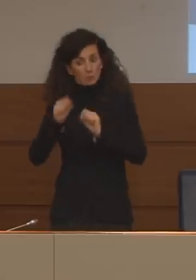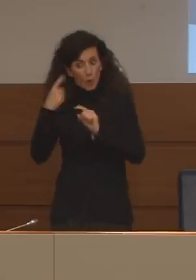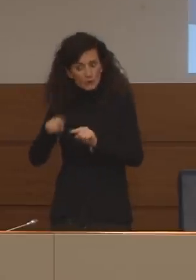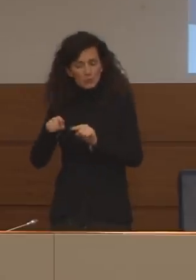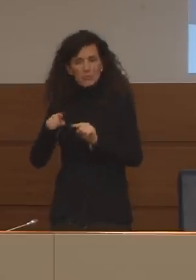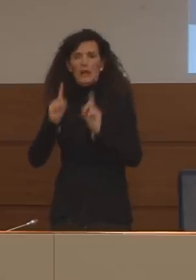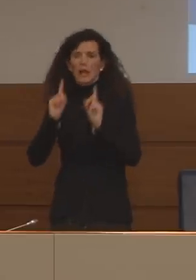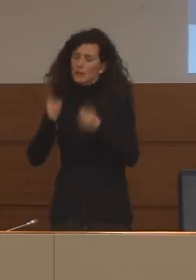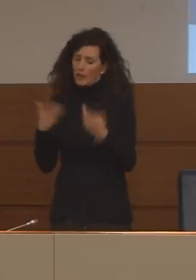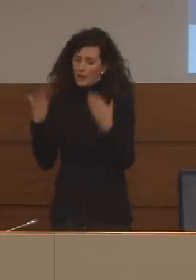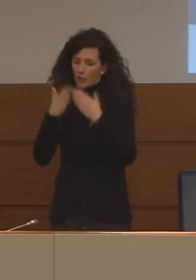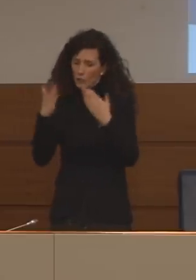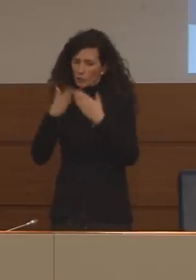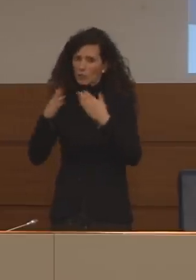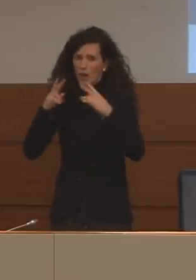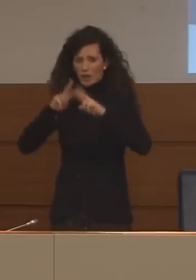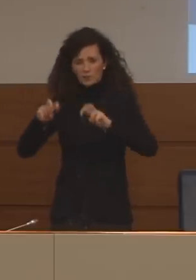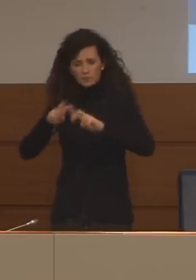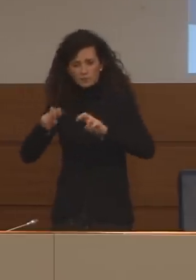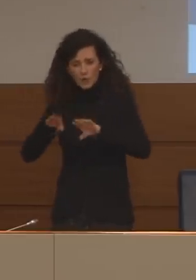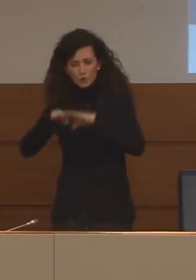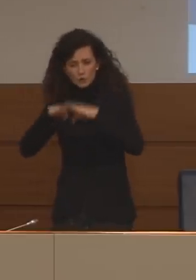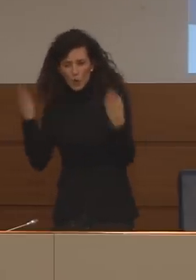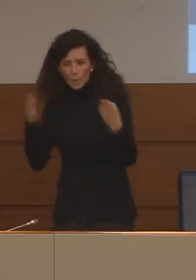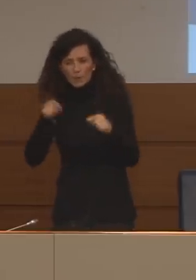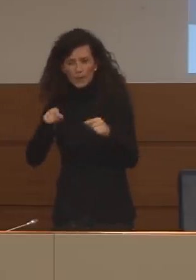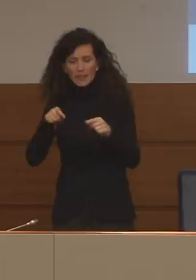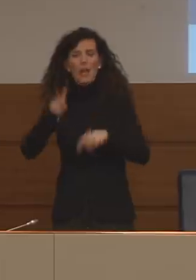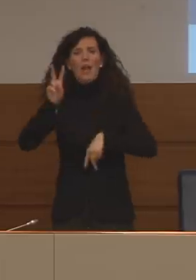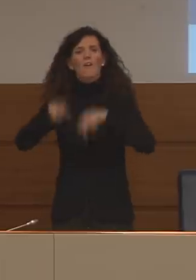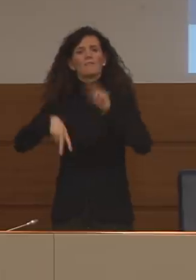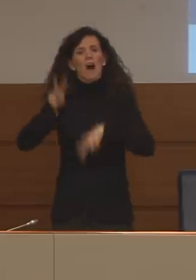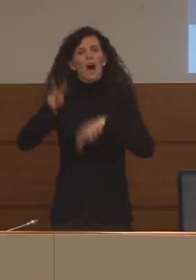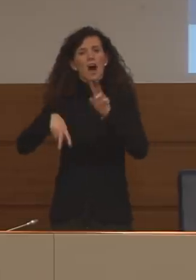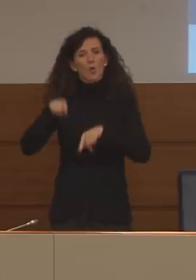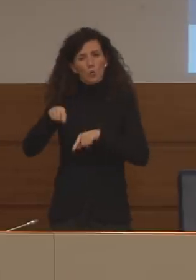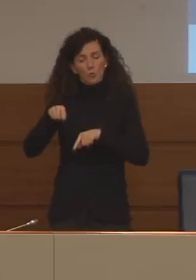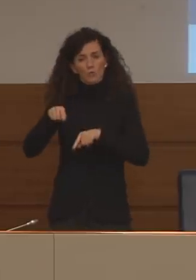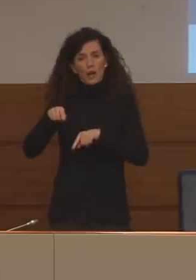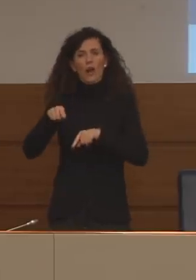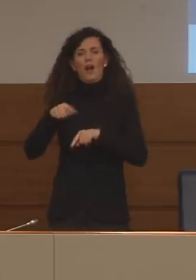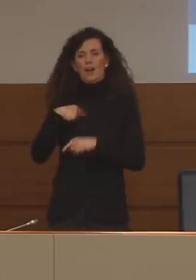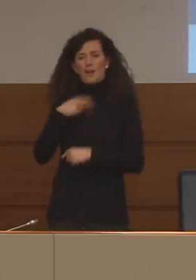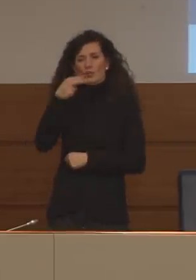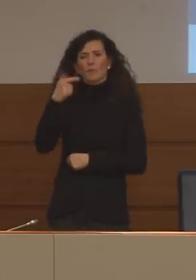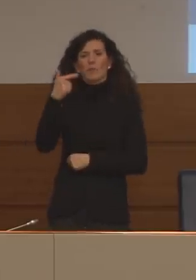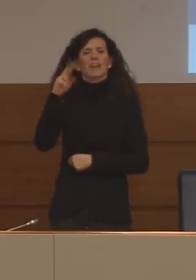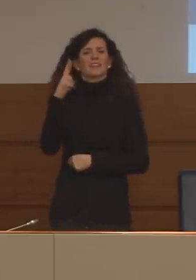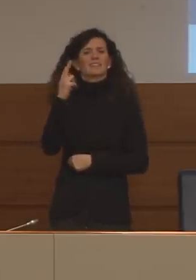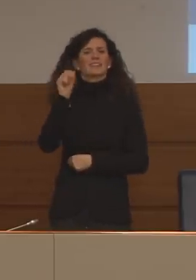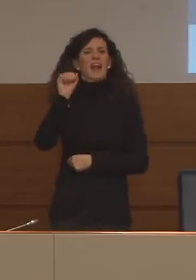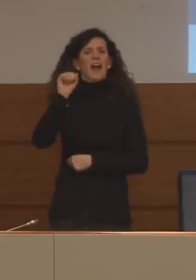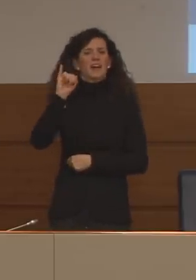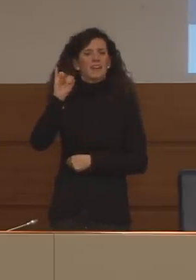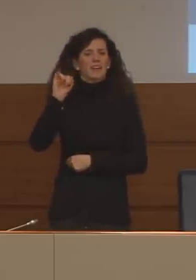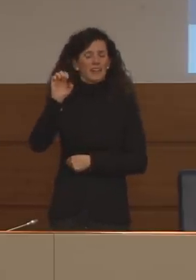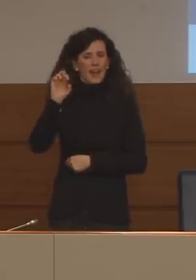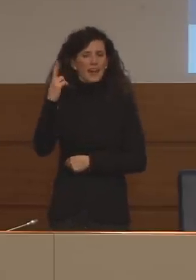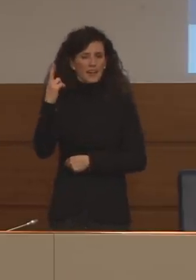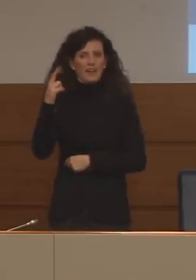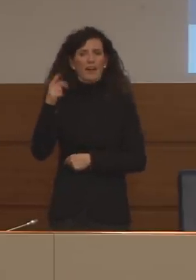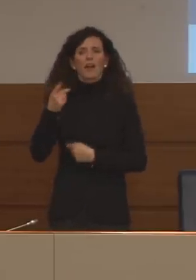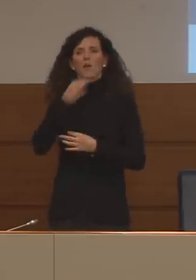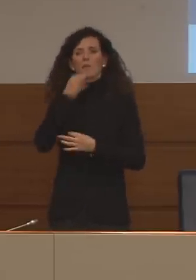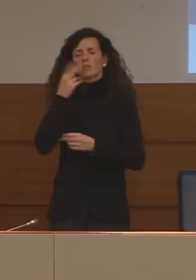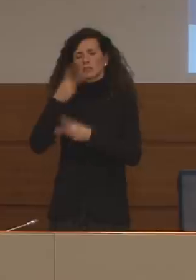va esplorata va valutata quelli che noi chiamiamo trials sperimentazioni per